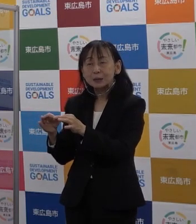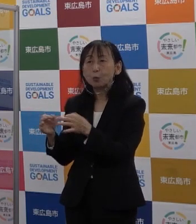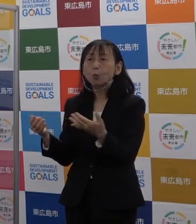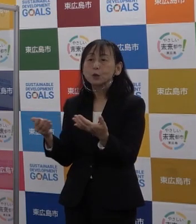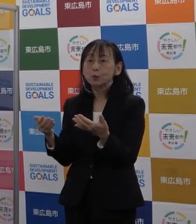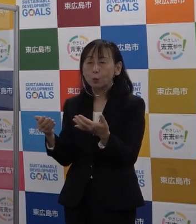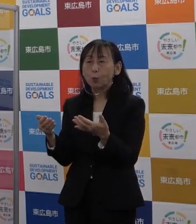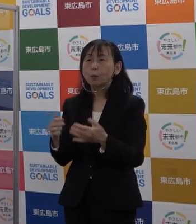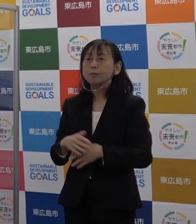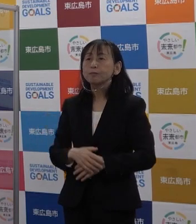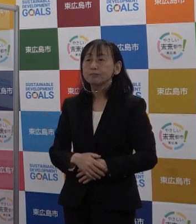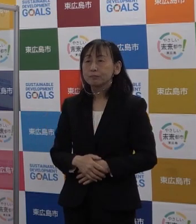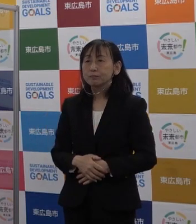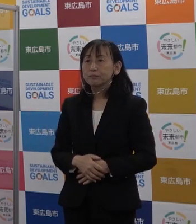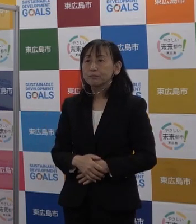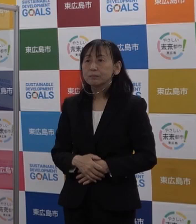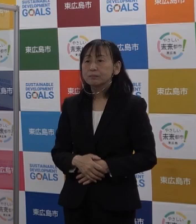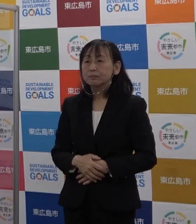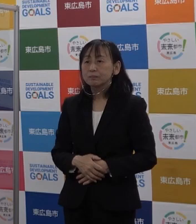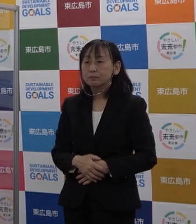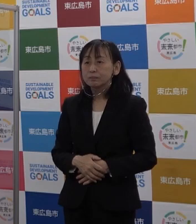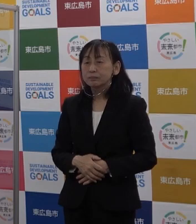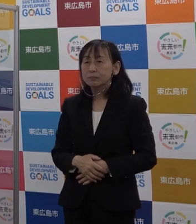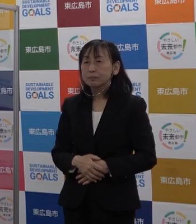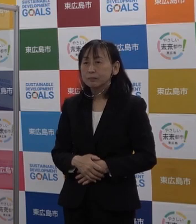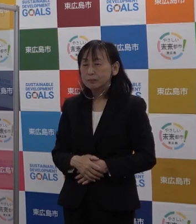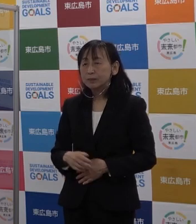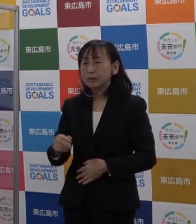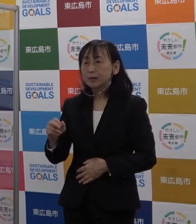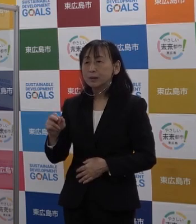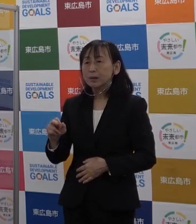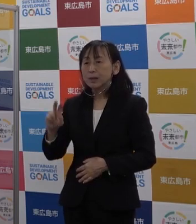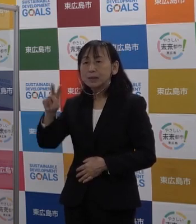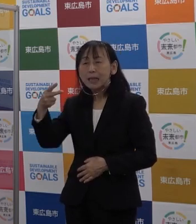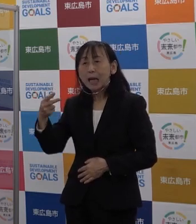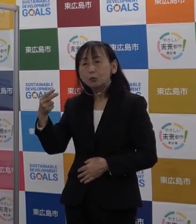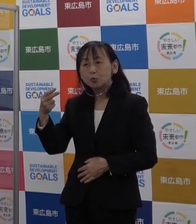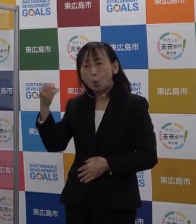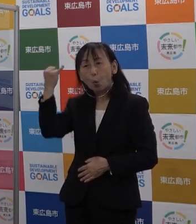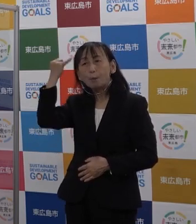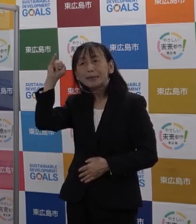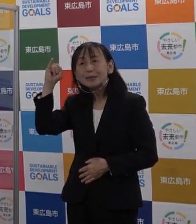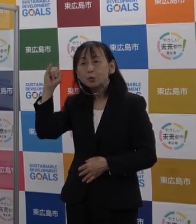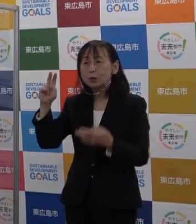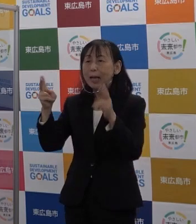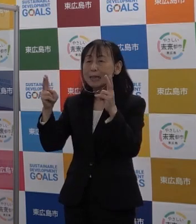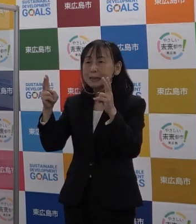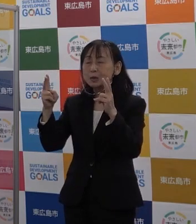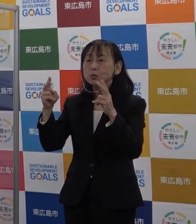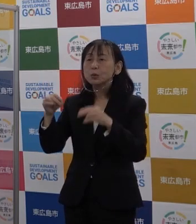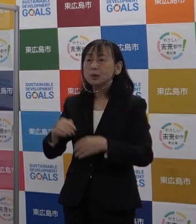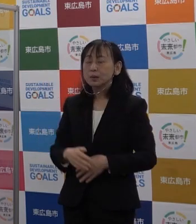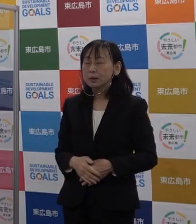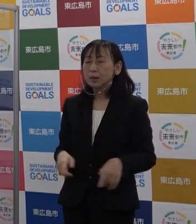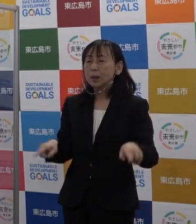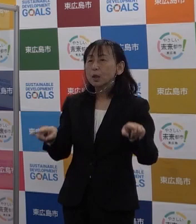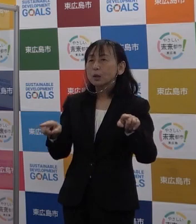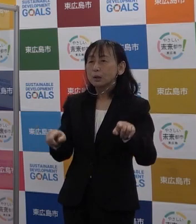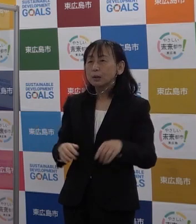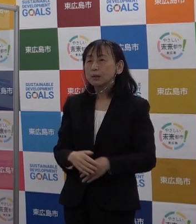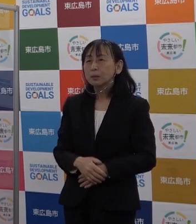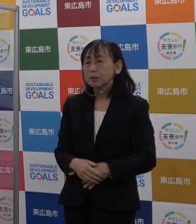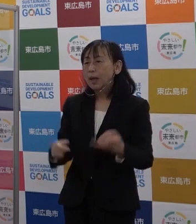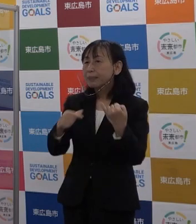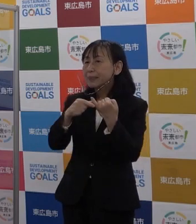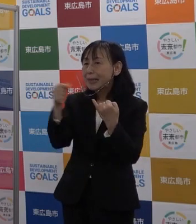業とすると、それからセカンドオピニオンさんは、まあ、ネギライファームの共同栽培事業者でありますが、